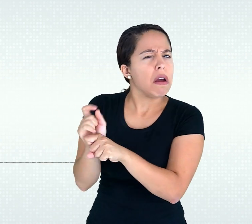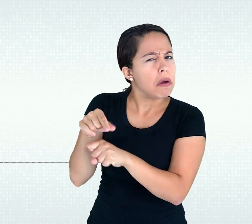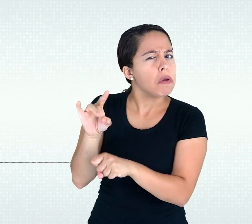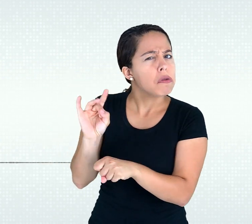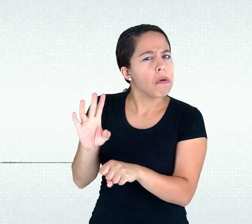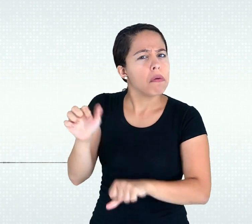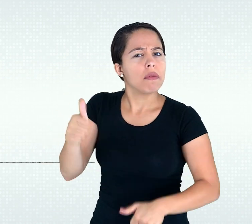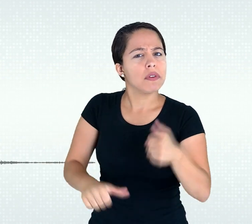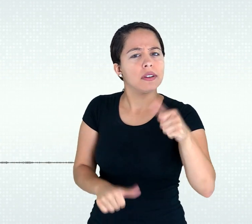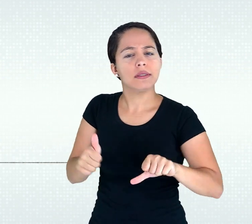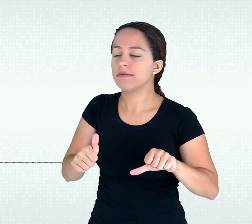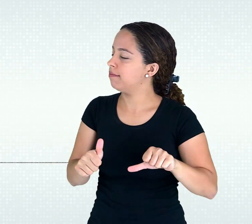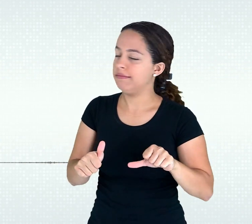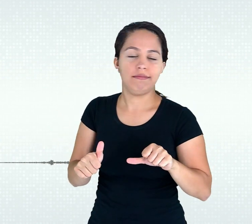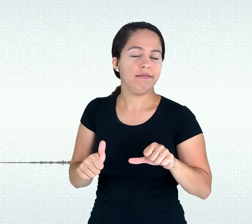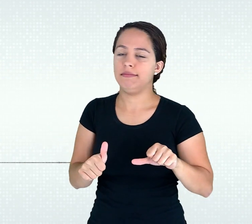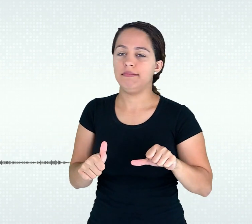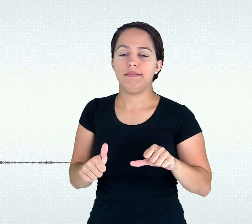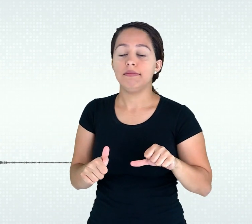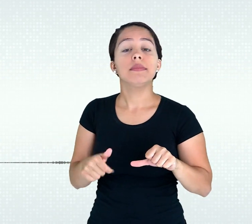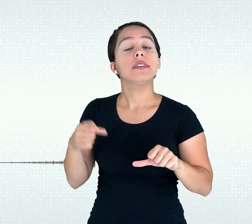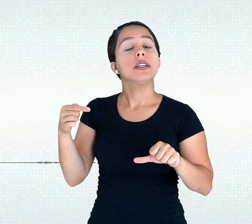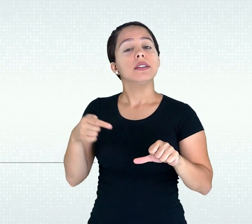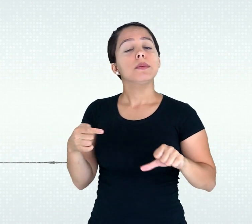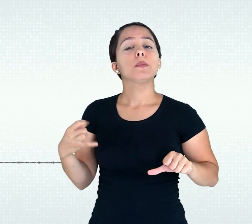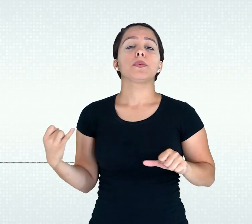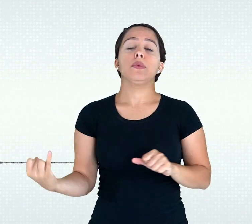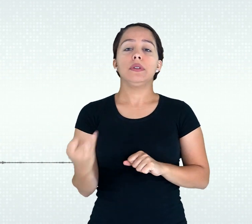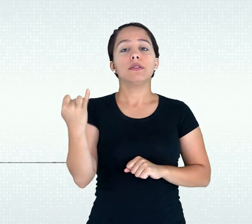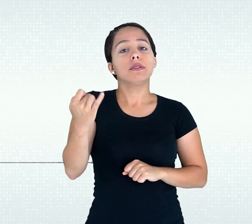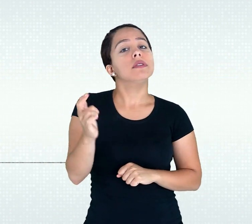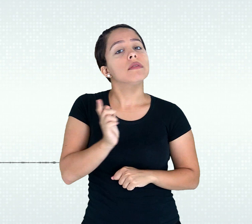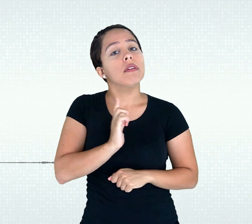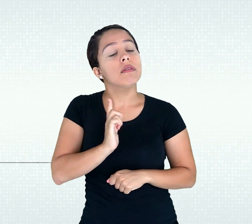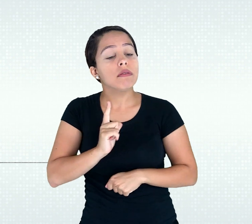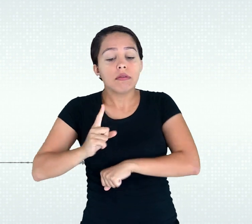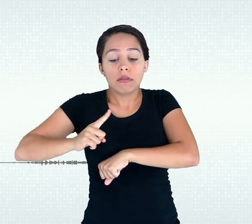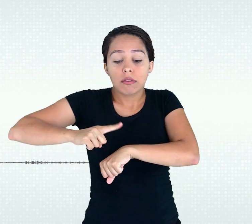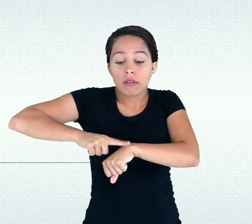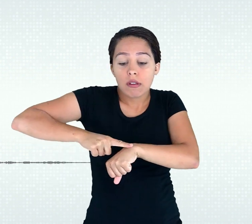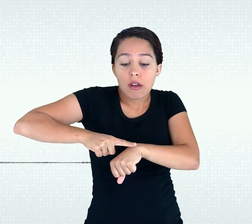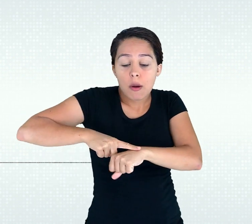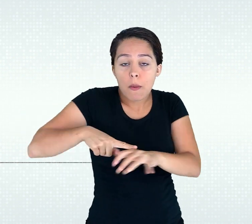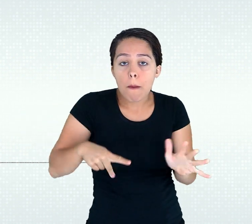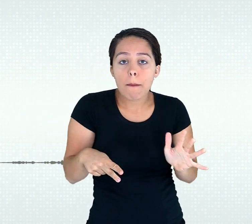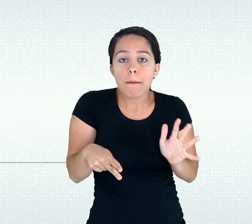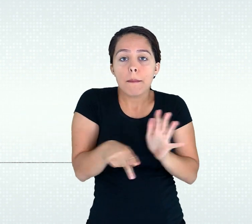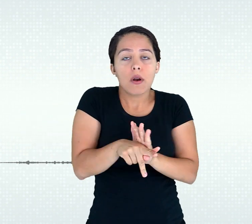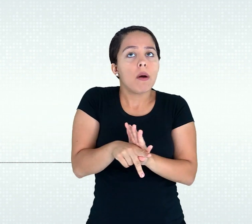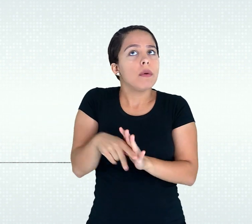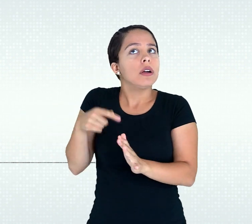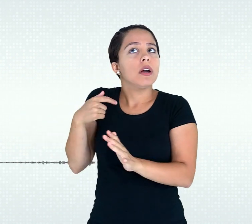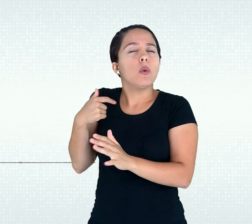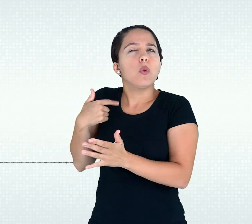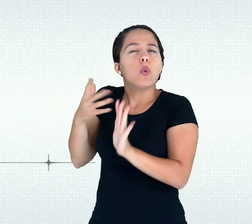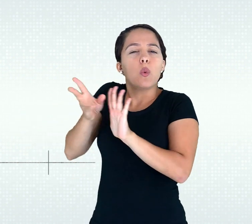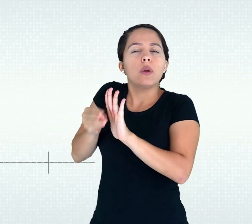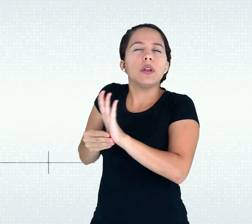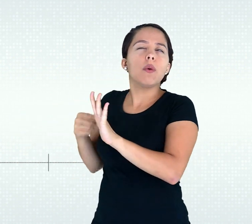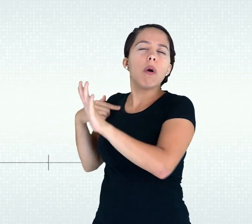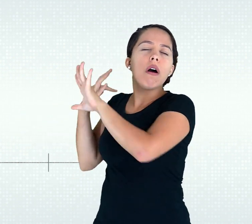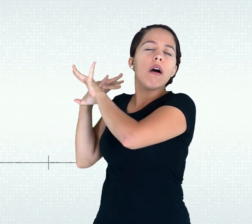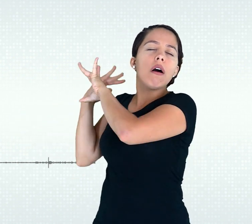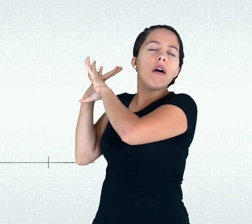avaliação mas consiste em garantir espaços tempos de recuperação de conteúdos e de